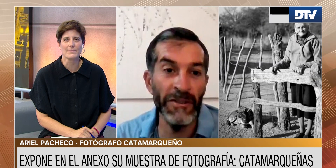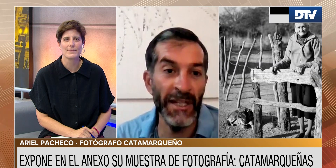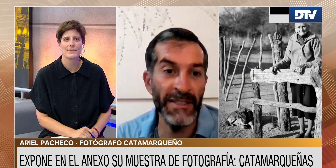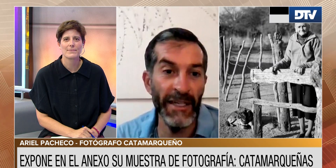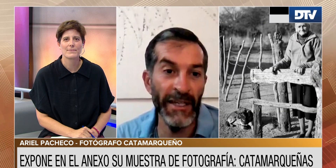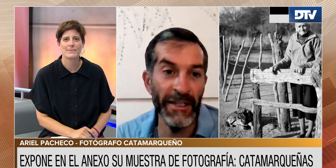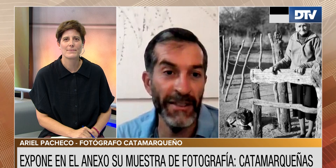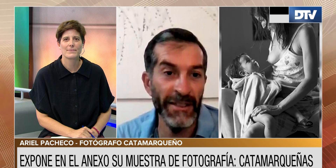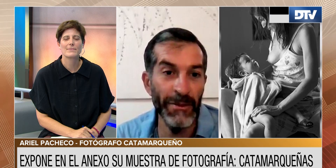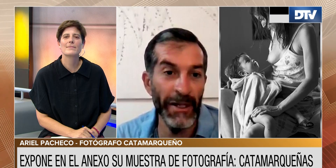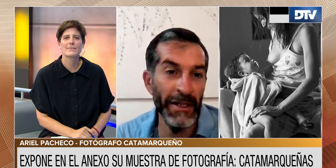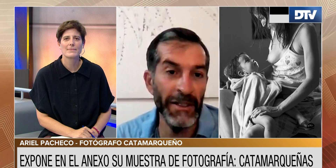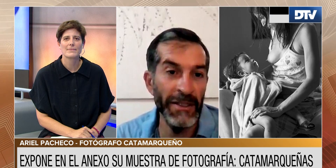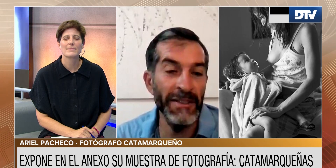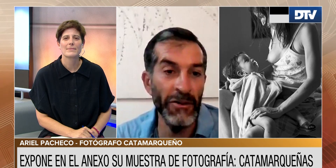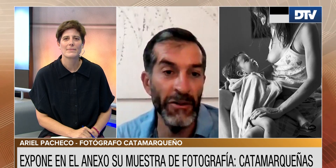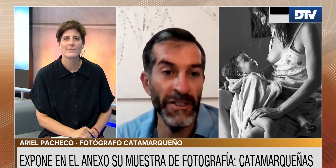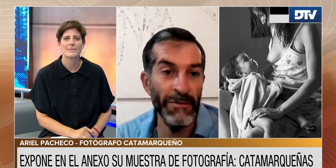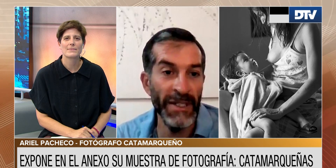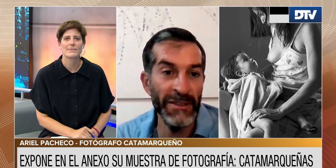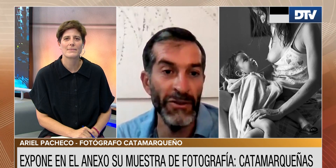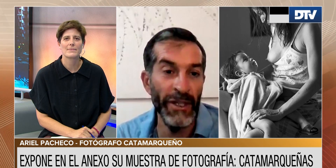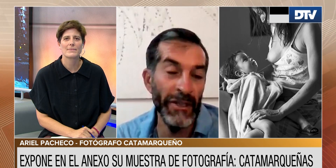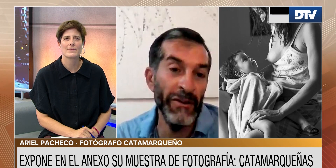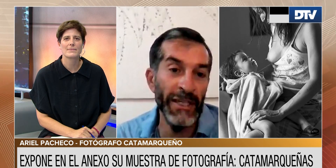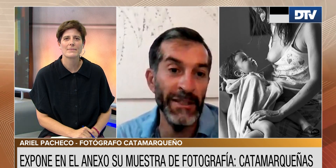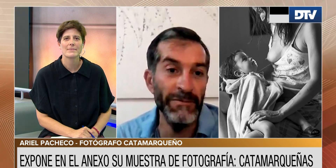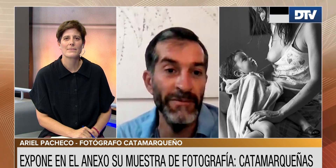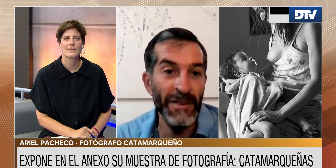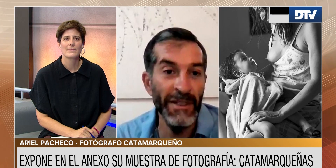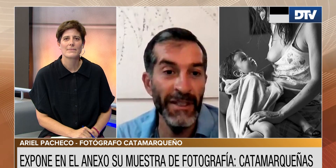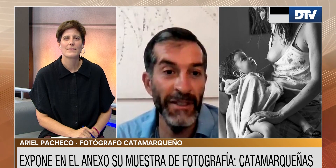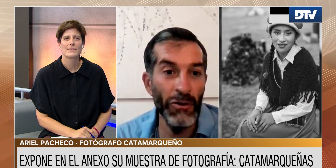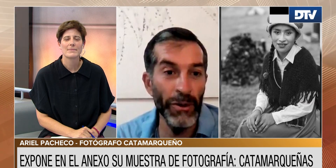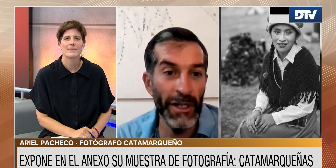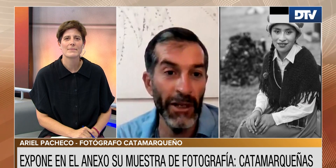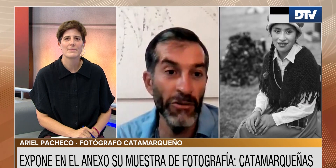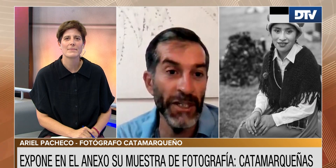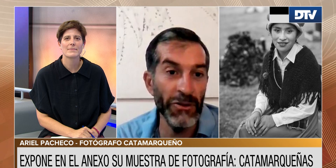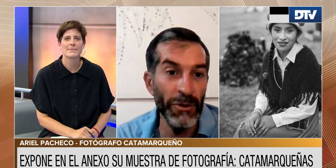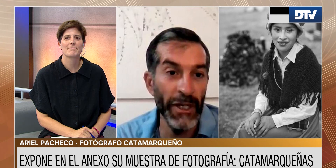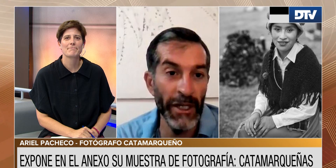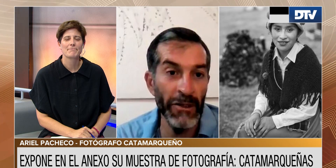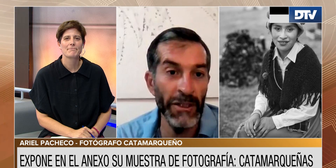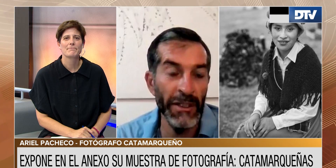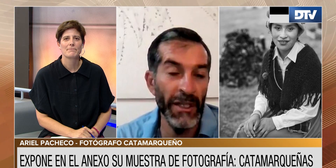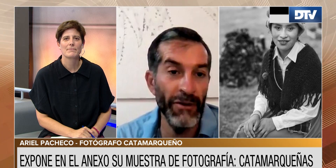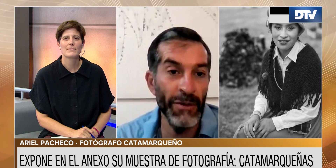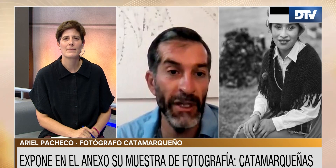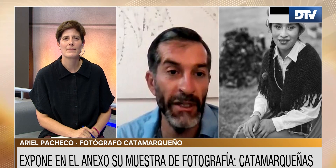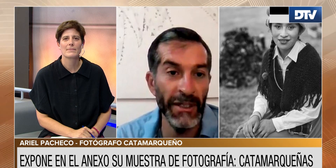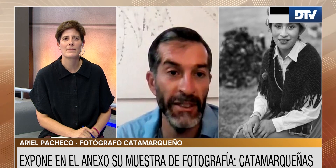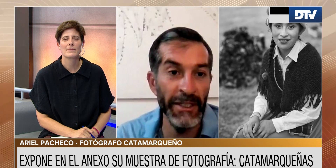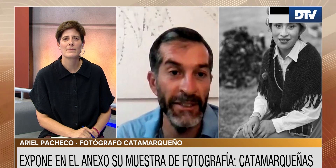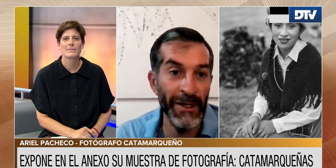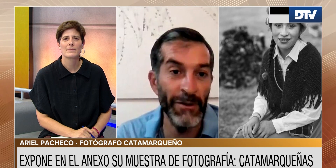de conocerlas a ella, de ver y conocer más sobre ellos y ahí descubrir la lucha que tuvieron y la